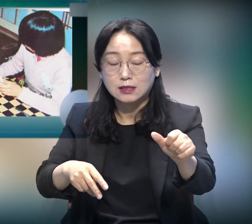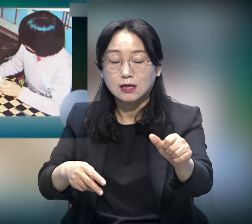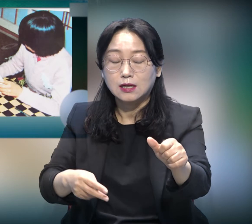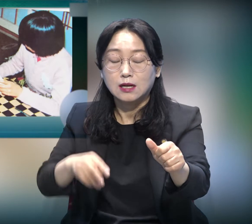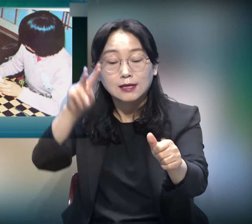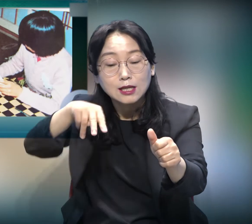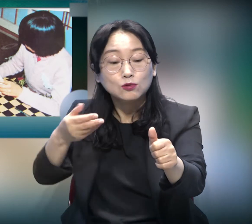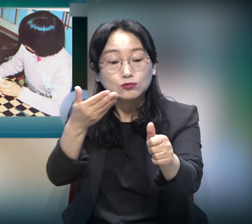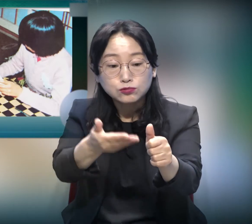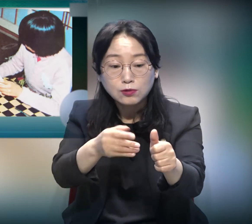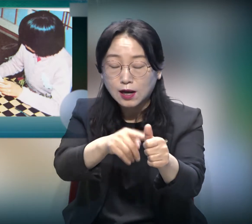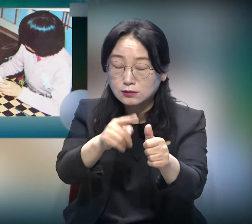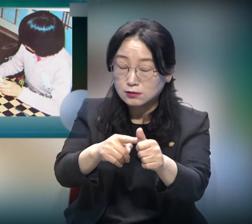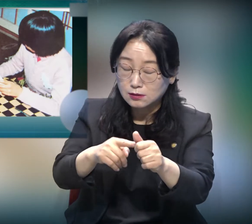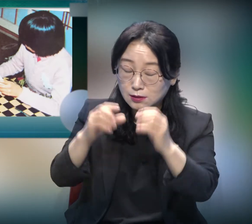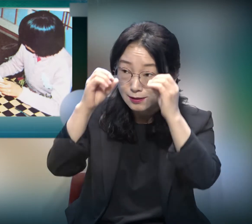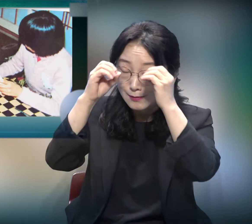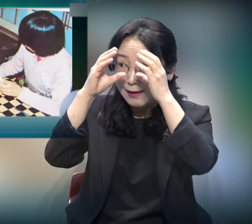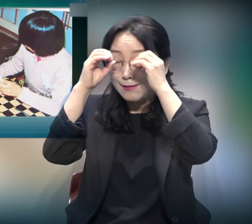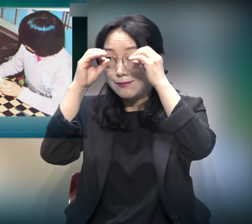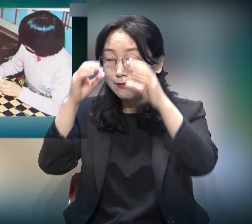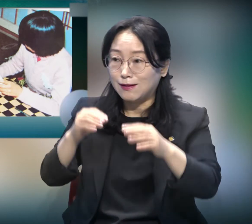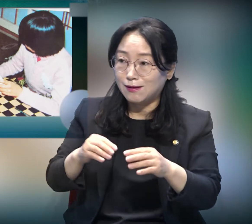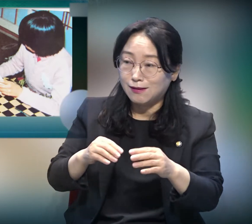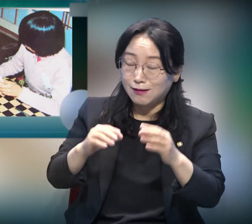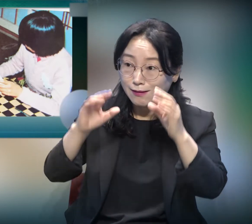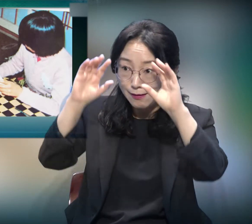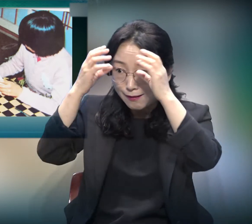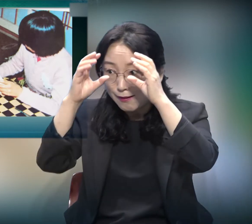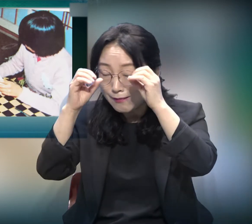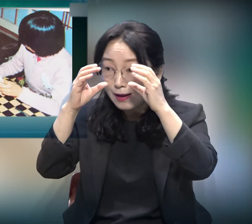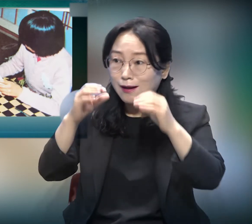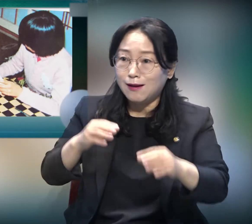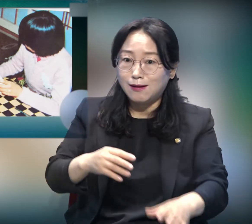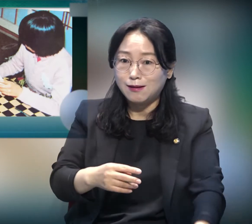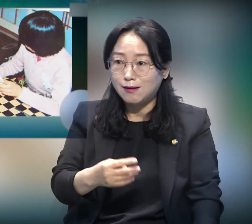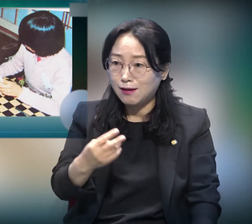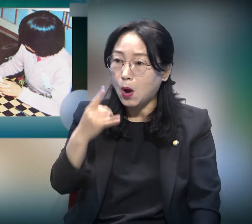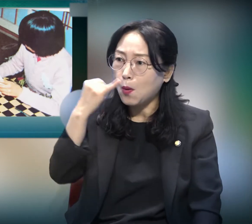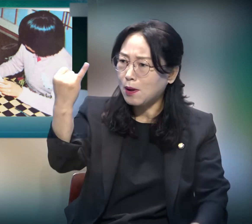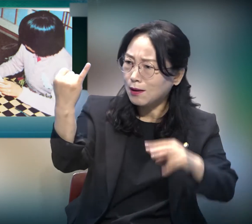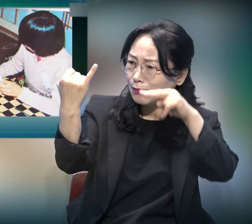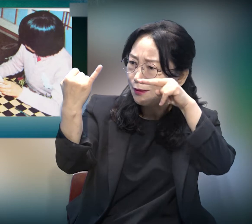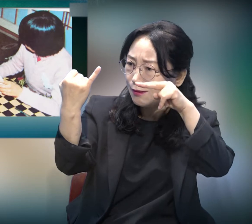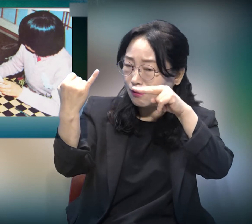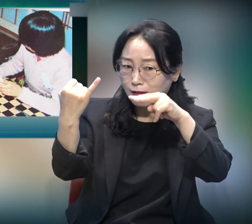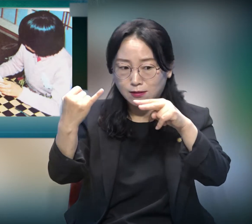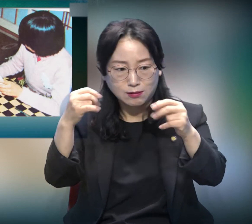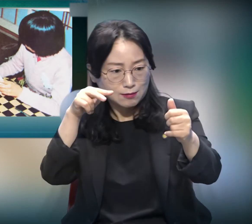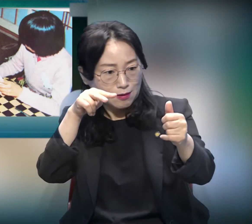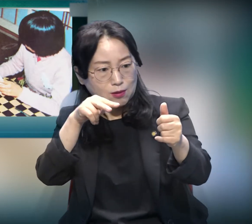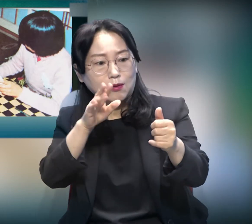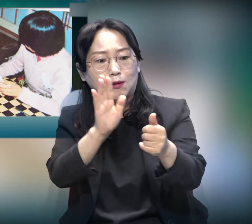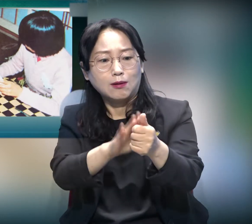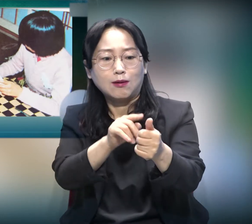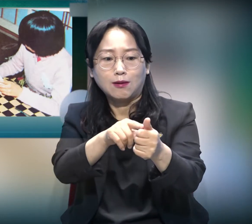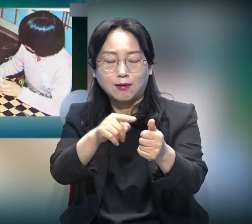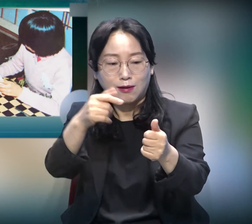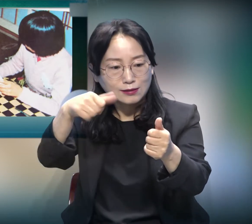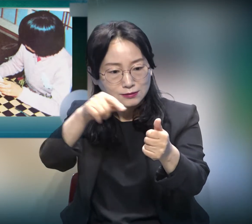때마다 아들 눈이 번쩍번쩍 크게 떠지고 자기를 주목해온 모습을 보았습니다. 도대체 아들이 이